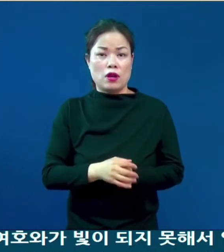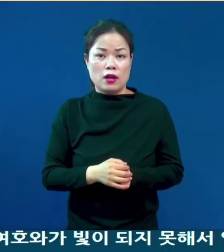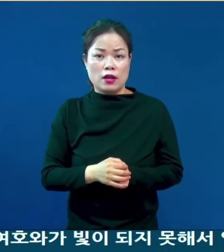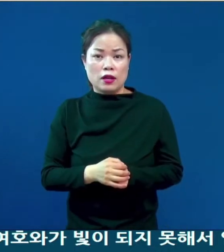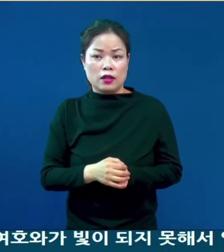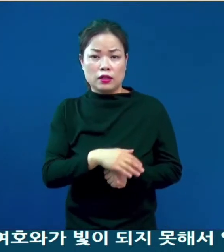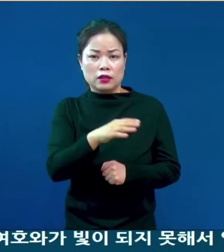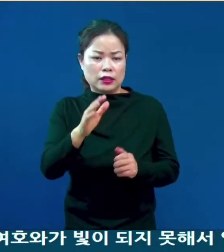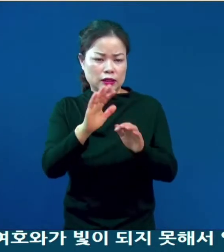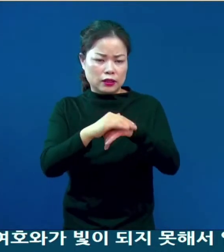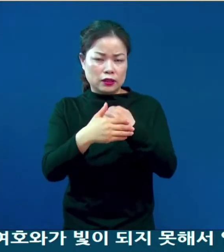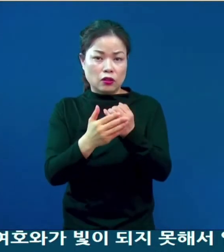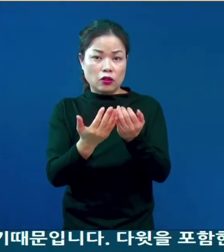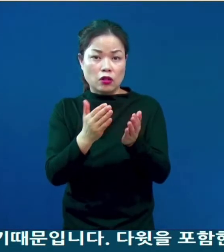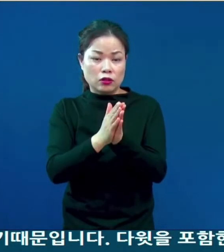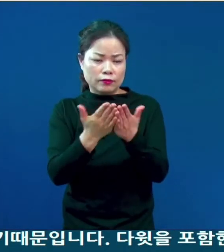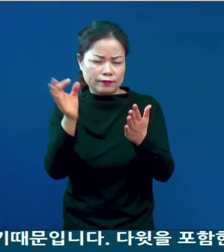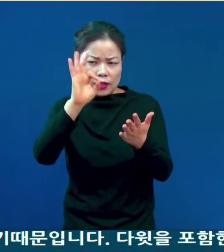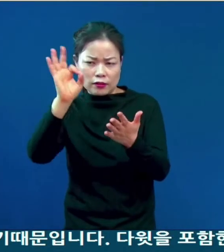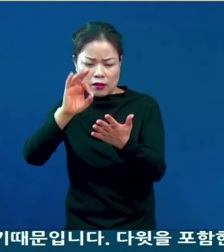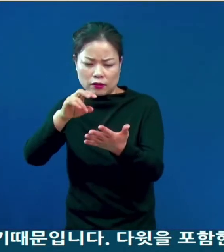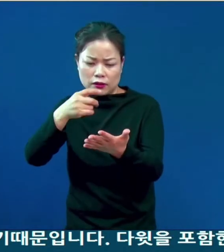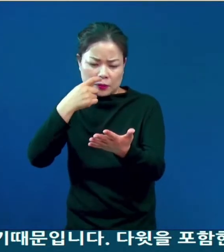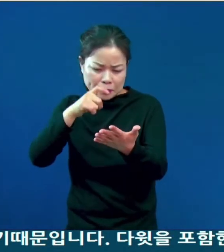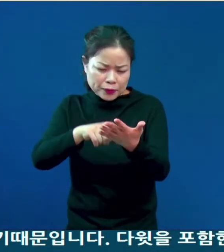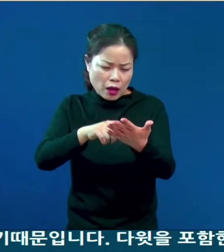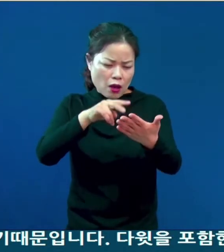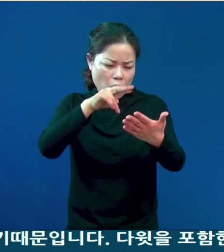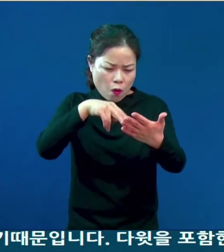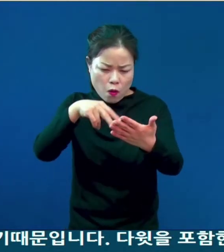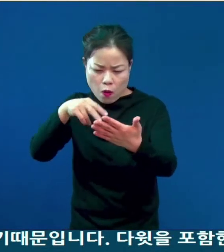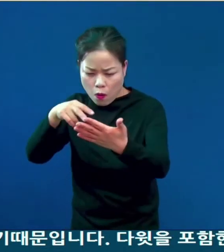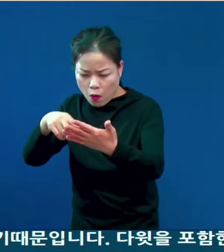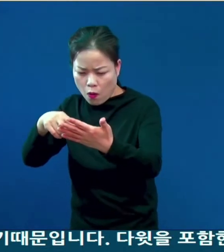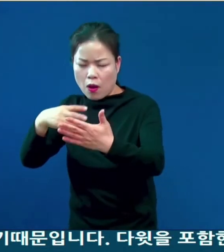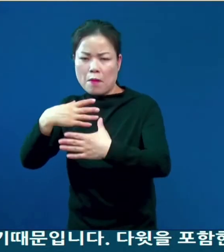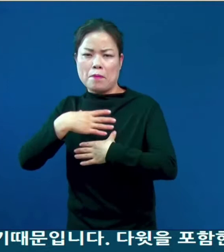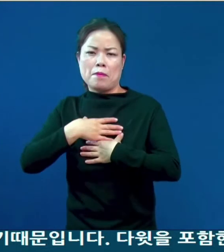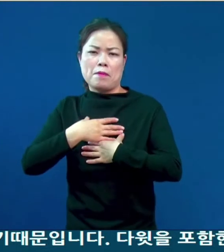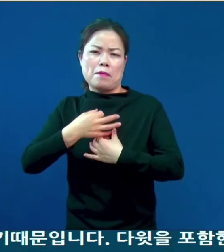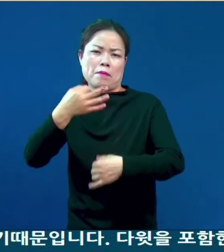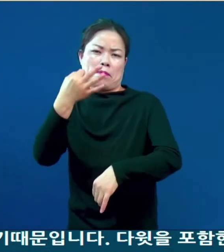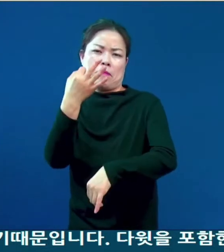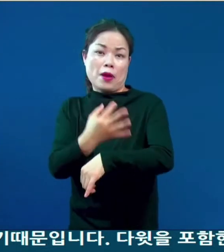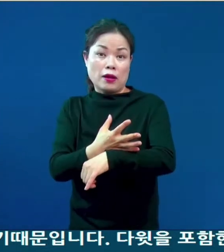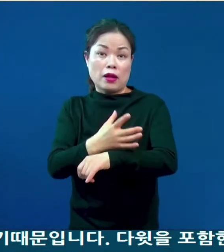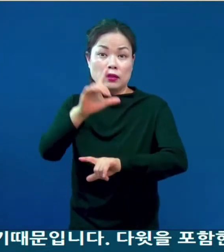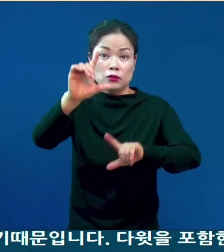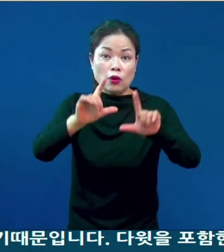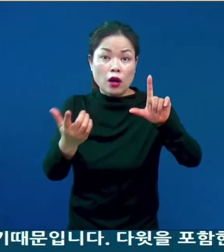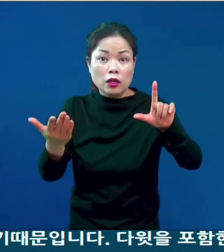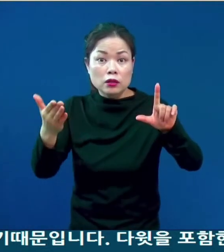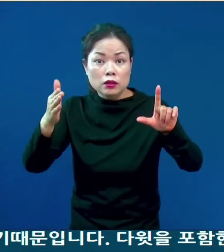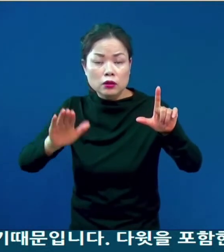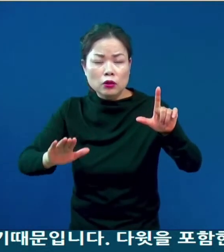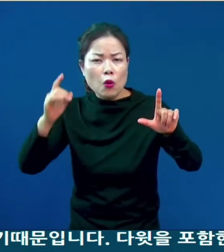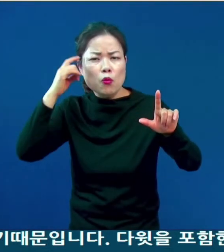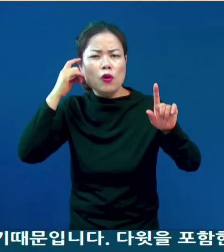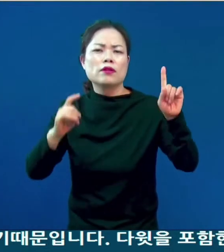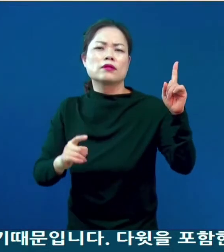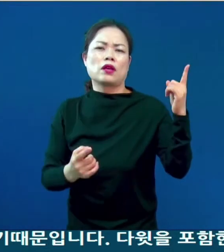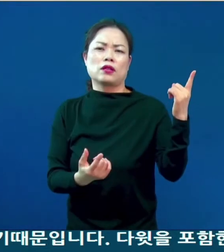쉽게 성경을 읽을 수 있고 깨달을 수 있는 편리한 환경 가운데 처해져 있지만 왜